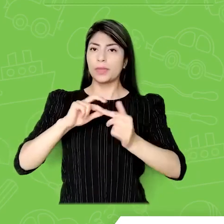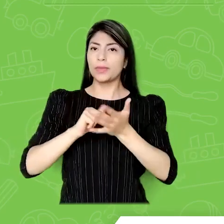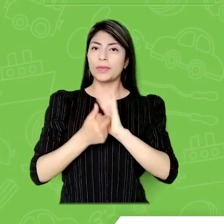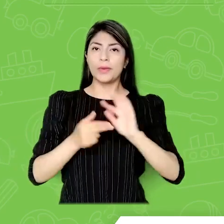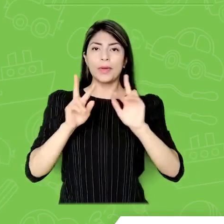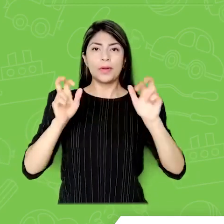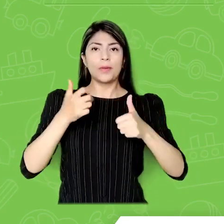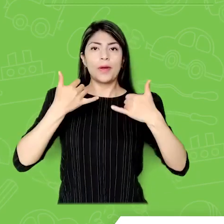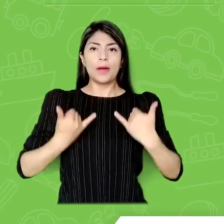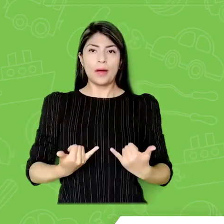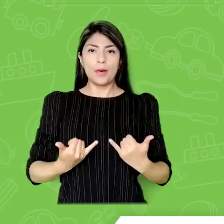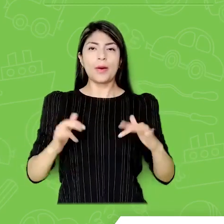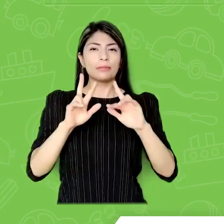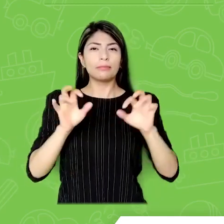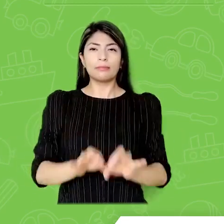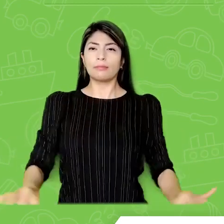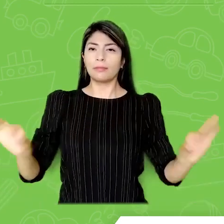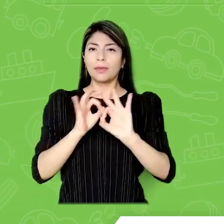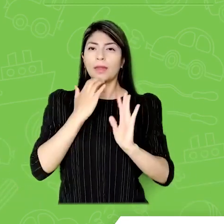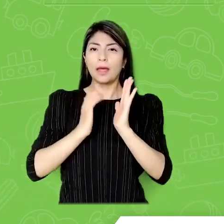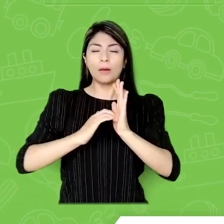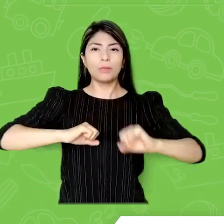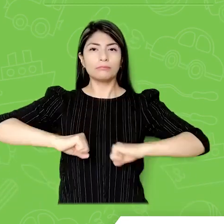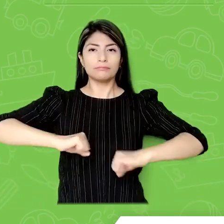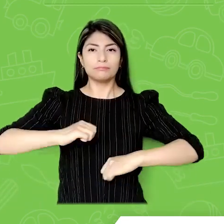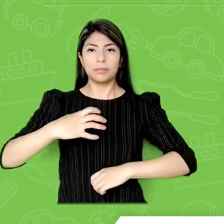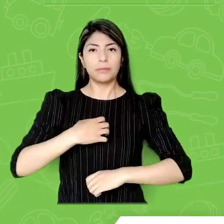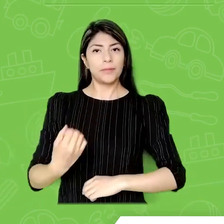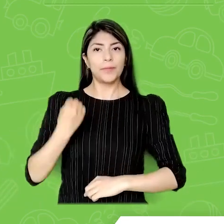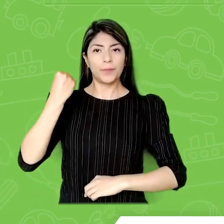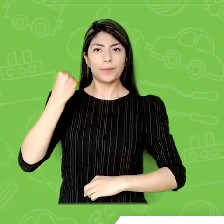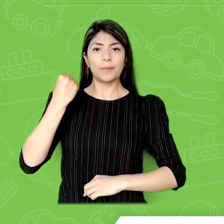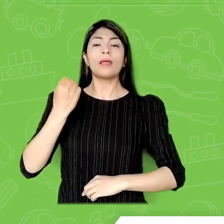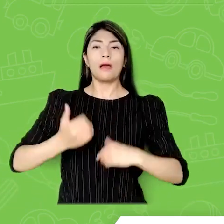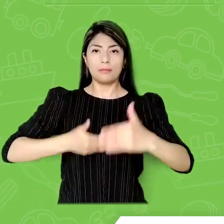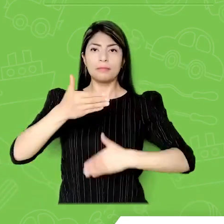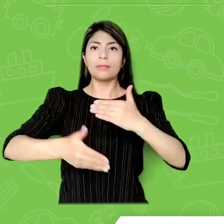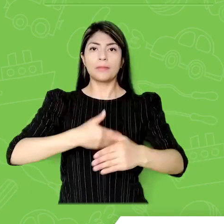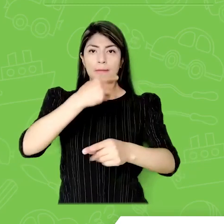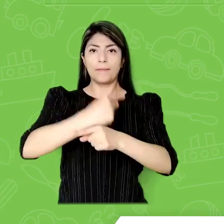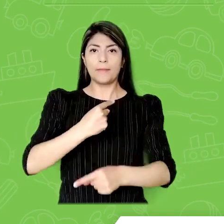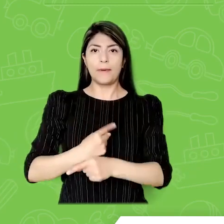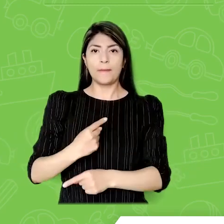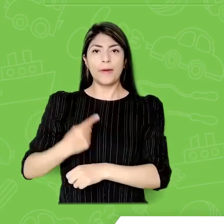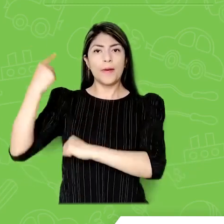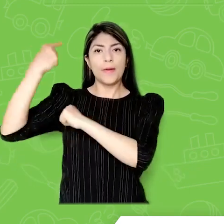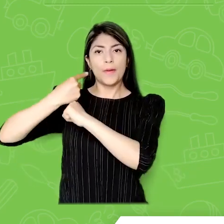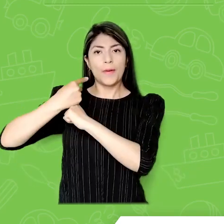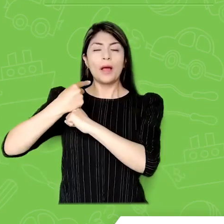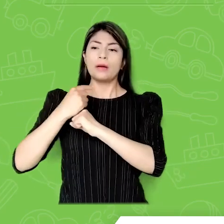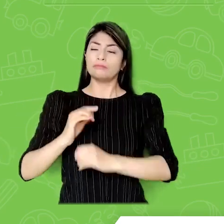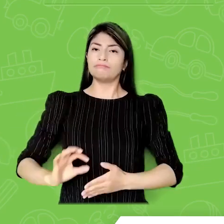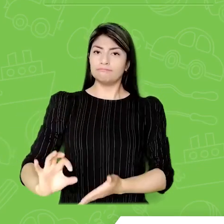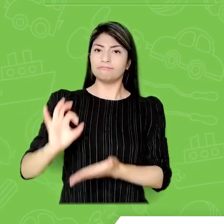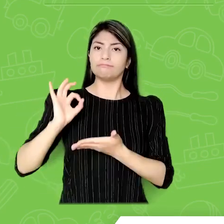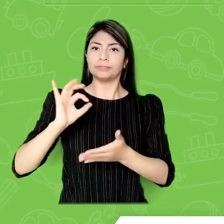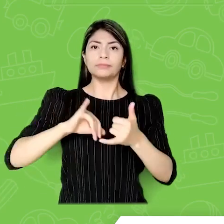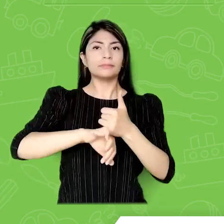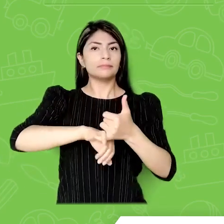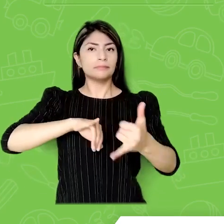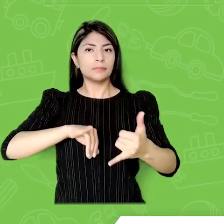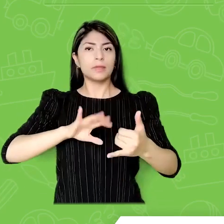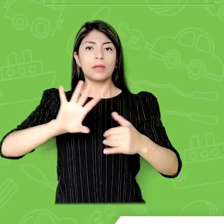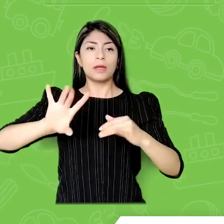la plena vigencia del principio de mérito en el empleo público, actuará de acuerdo con los principios de objetividad, independencia